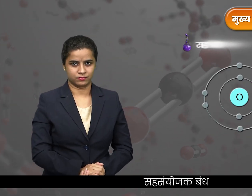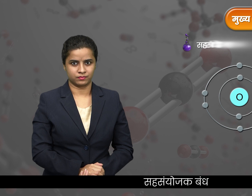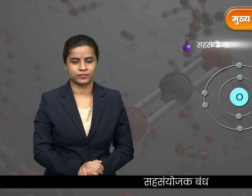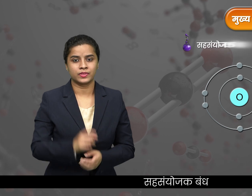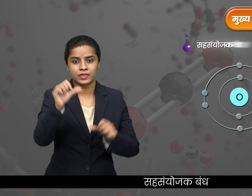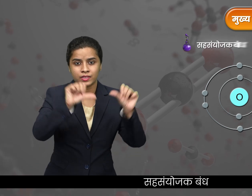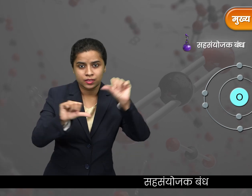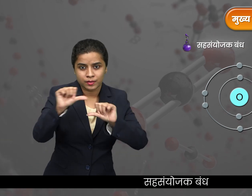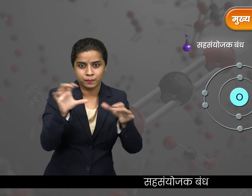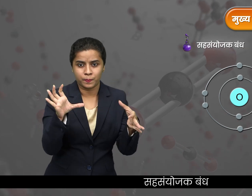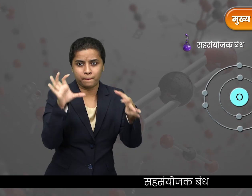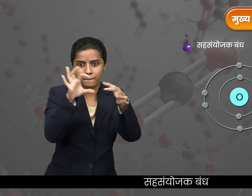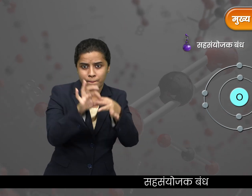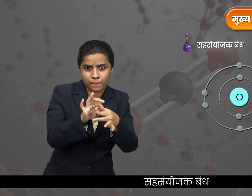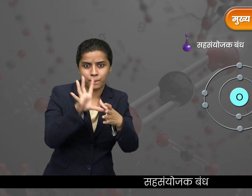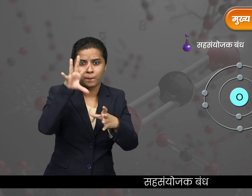सहसंयोजक बंध,